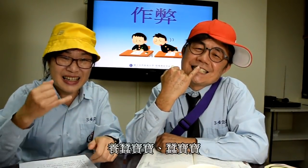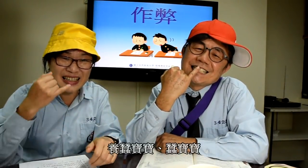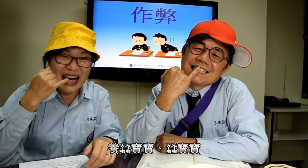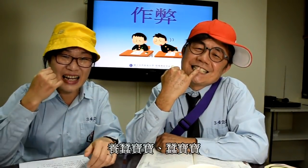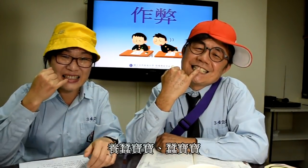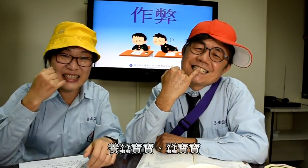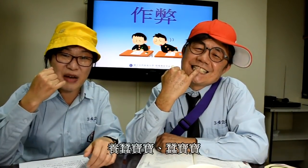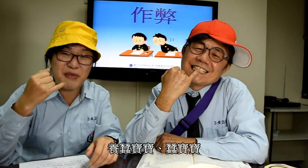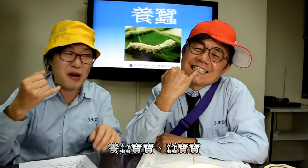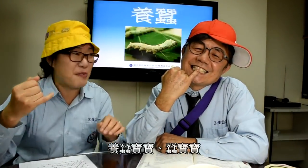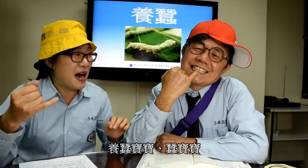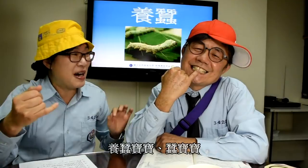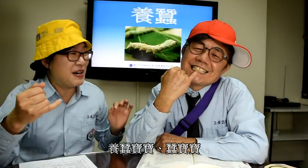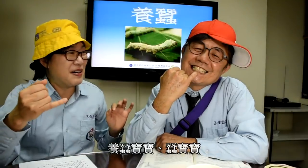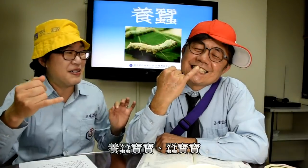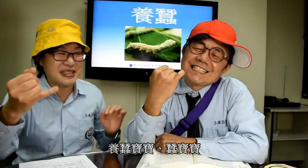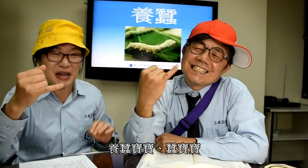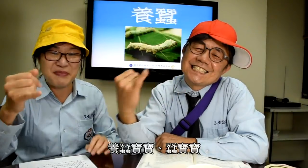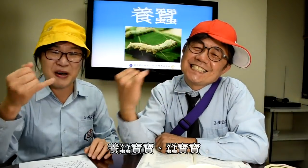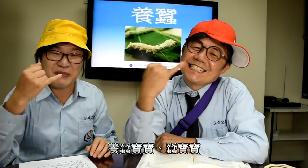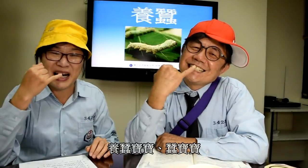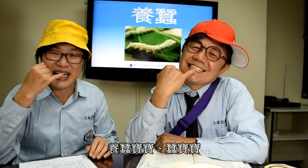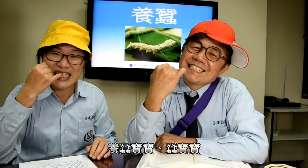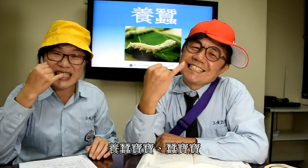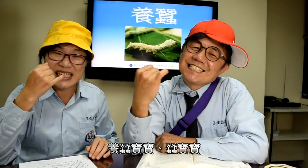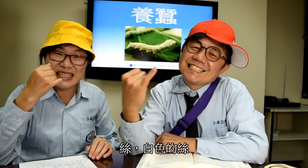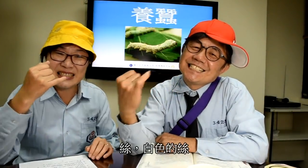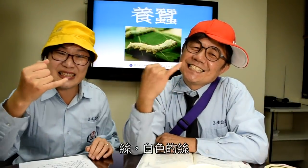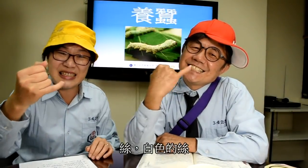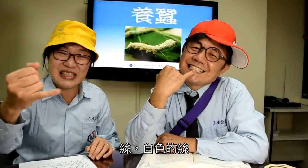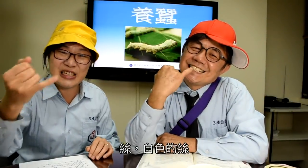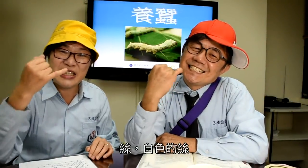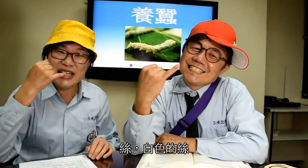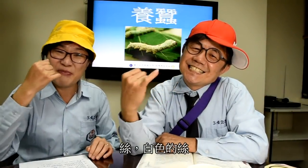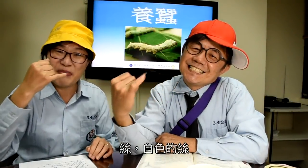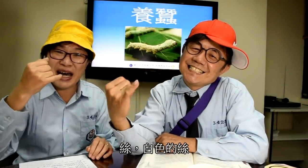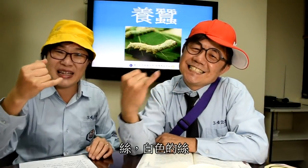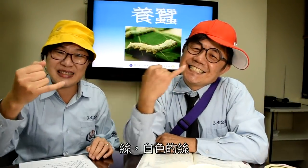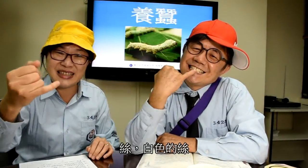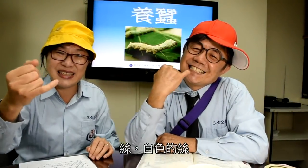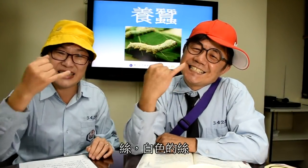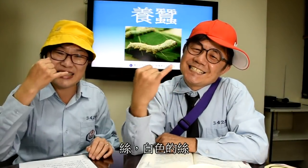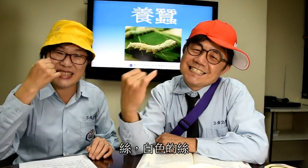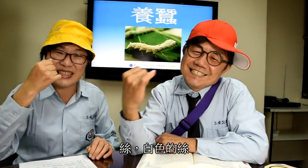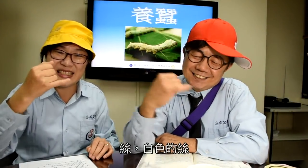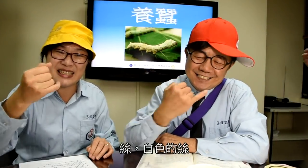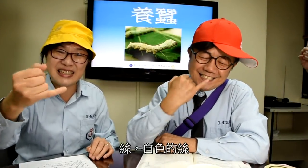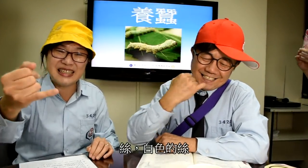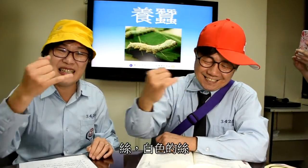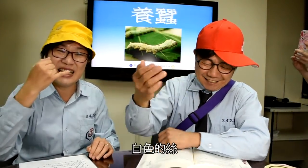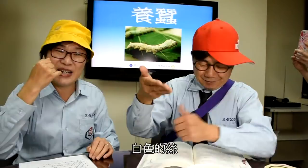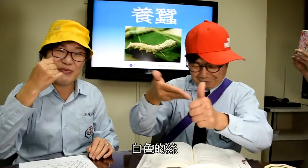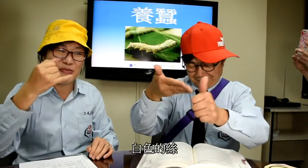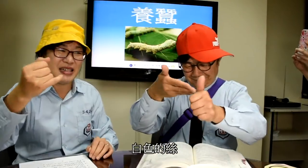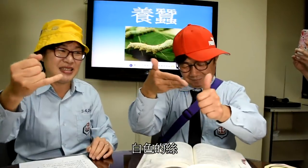养蚕宝宝，蚕宝宝，丝，白色的丝，白色的